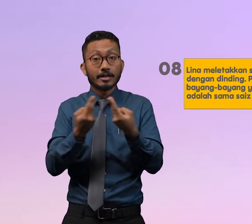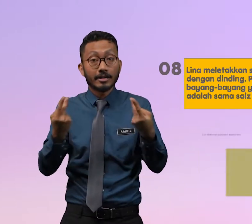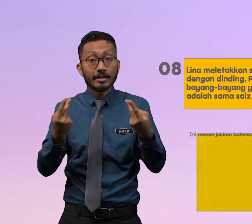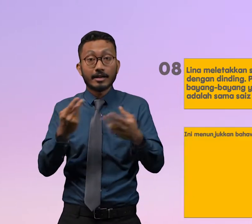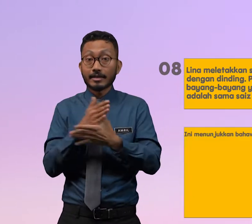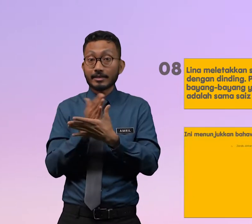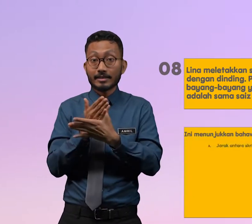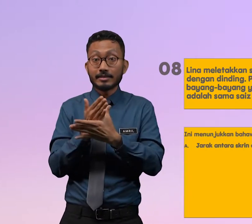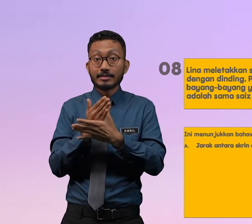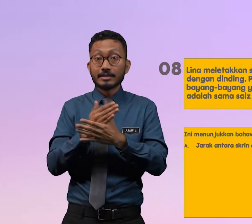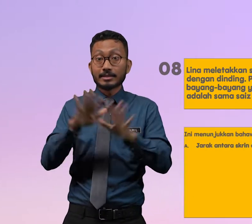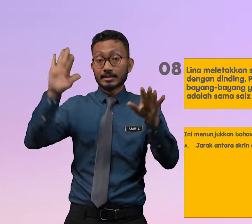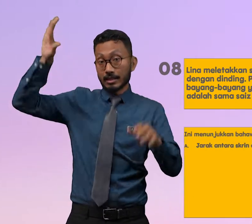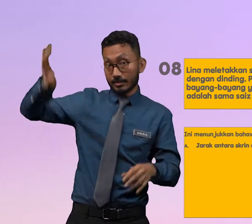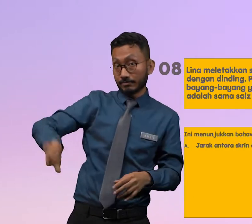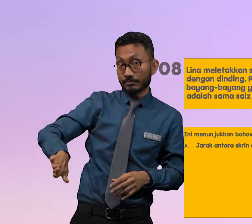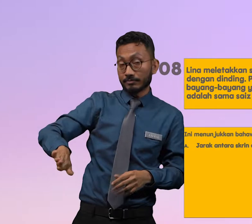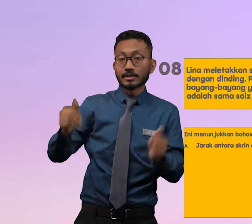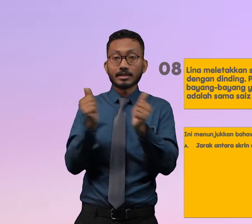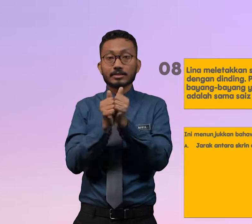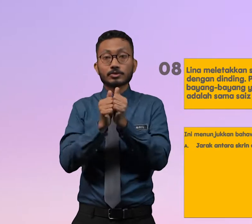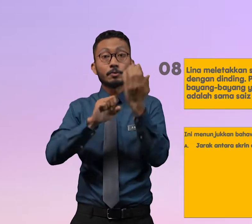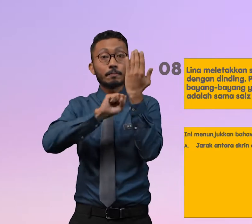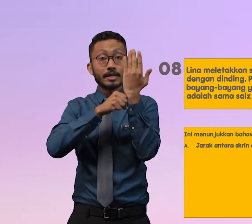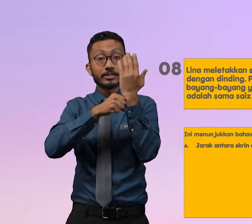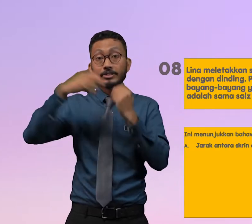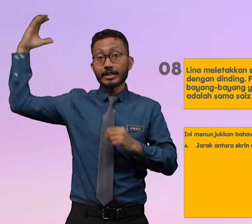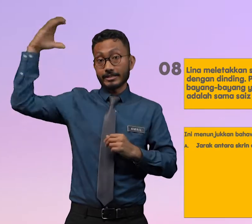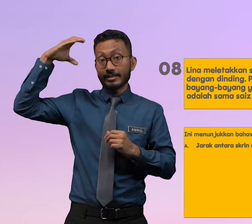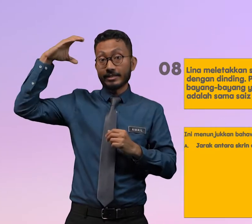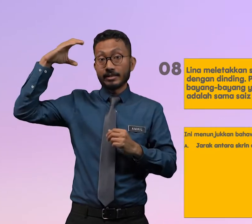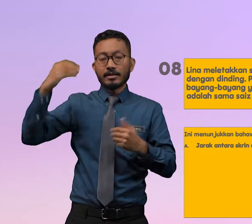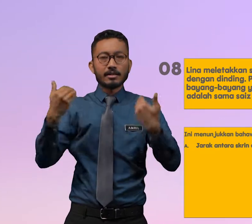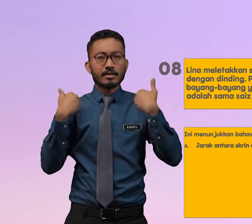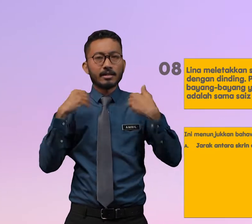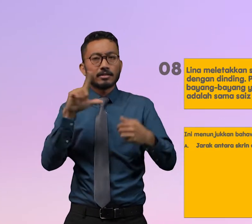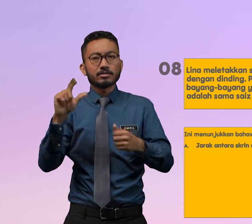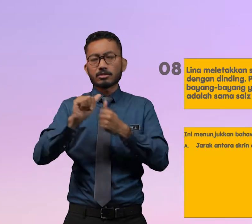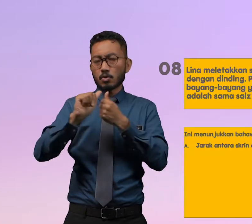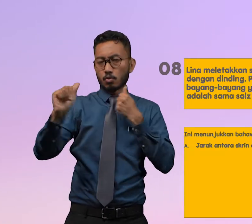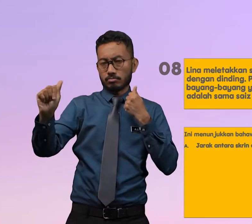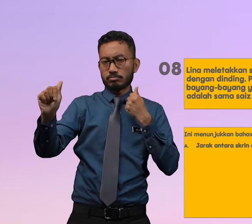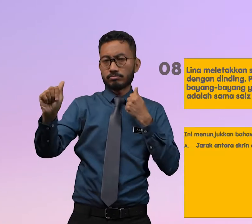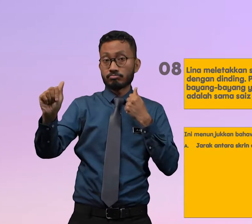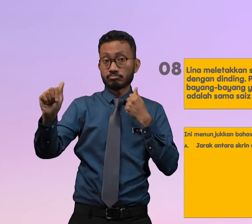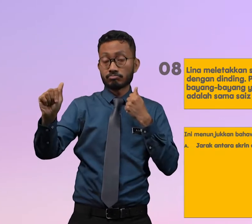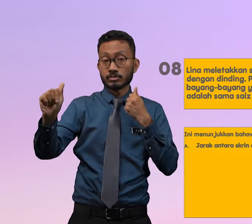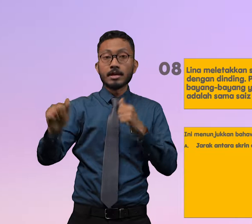jarak antara klip dengan tumbal cahaya adalah jauh.